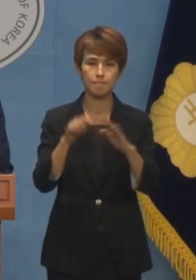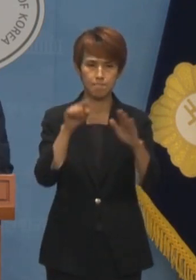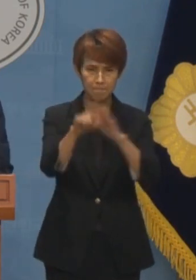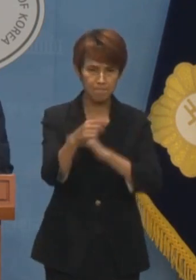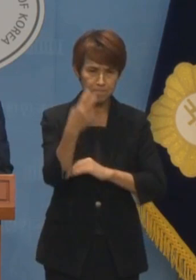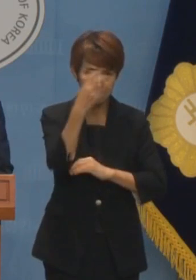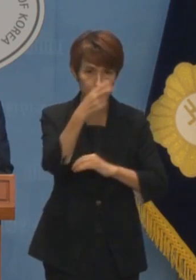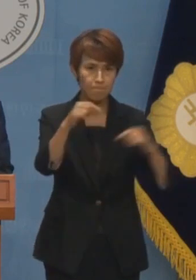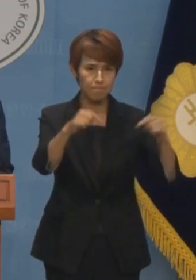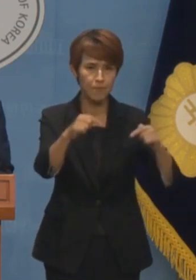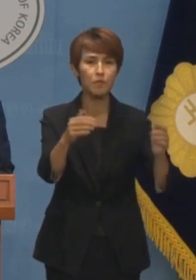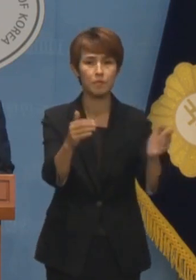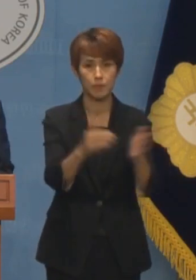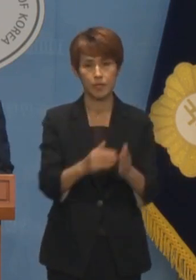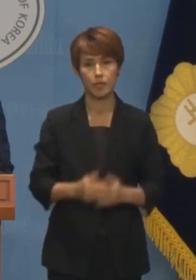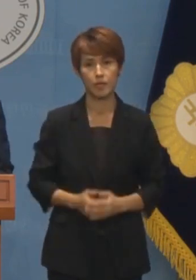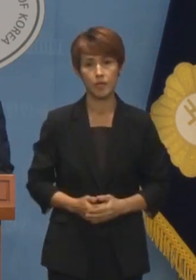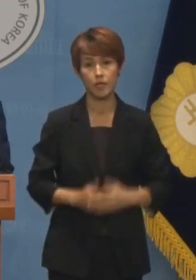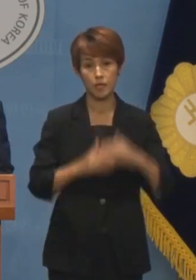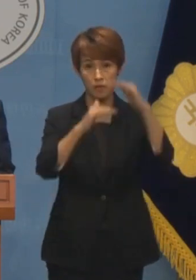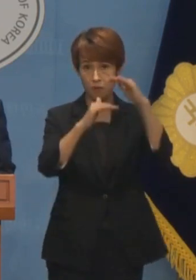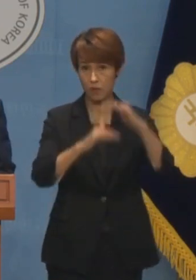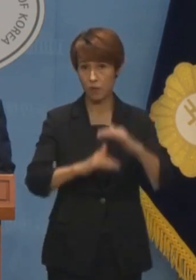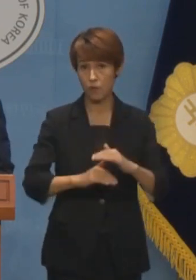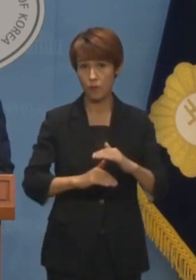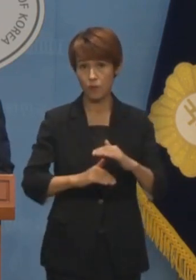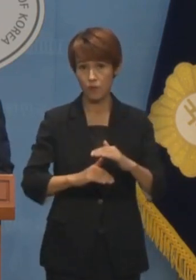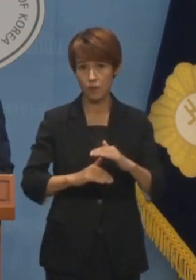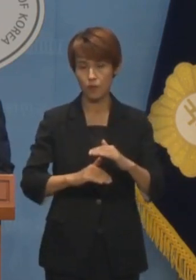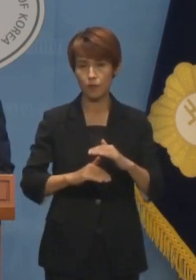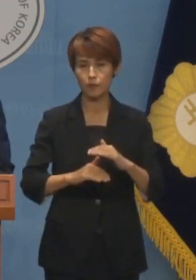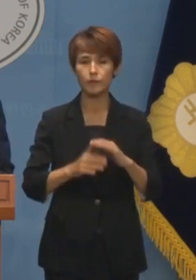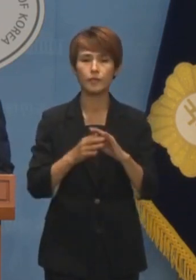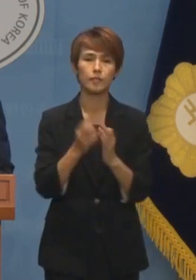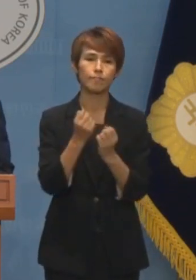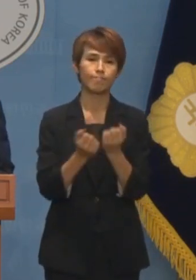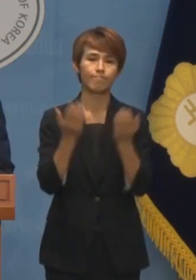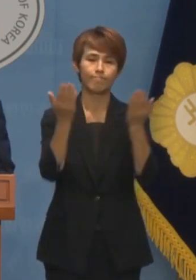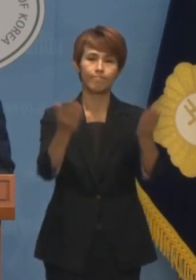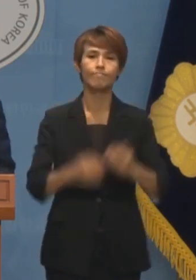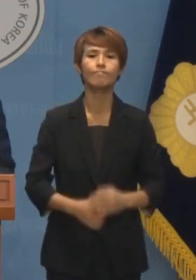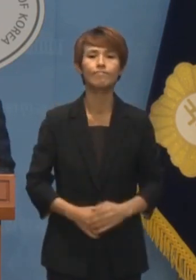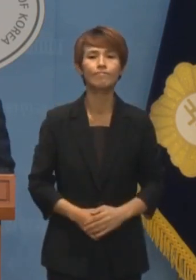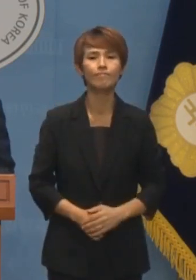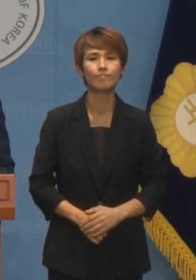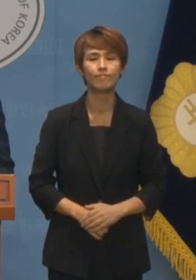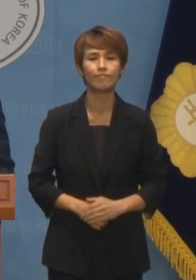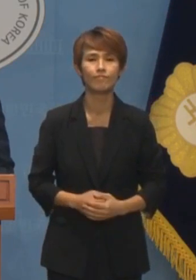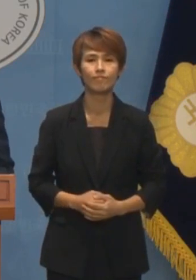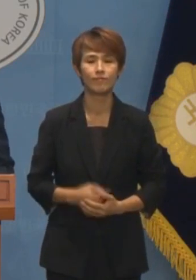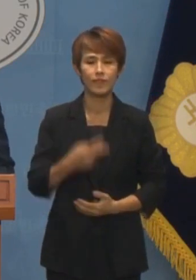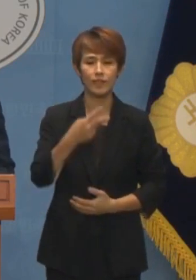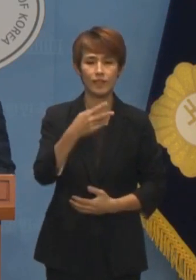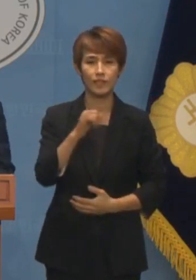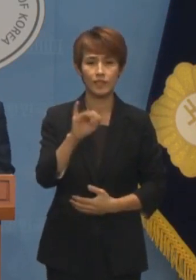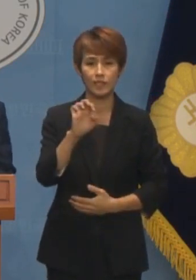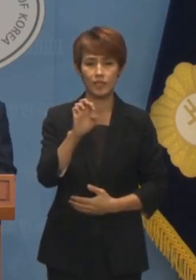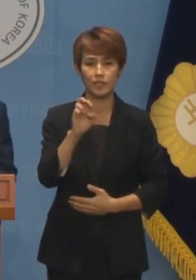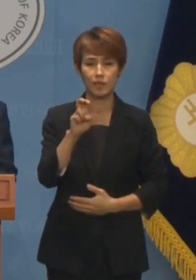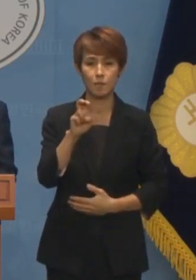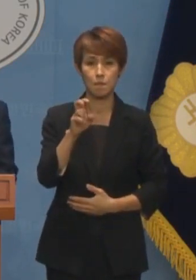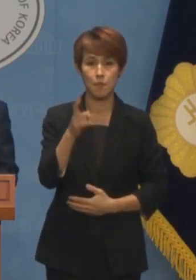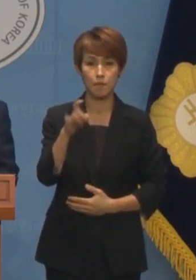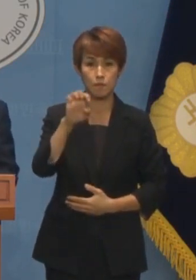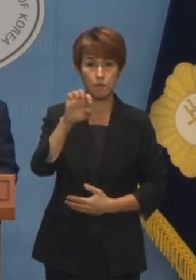현장 간담회에서 나왔던 이야기들 관련해서 기자회견을 브리핑을 하도록 하겠습니다.